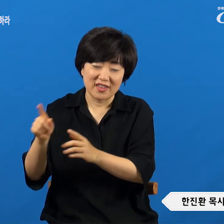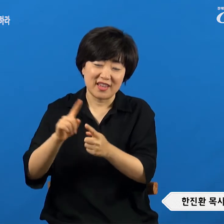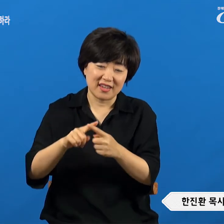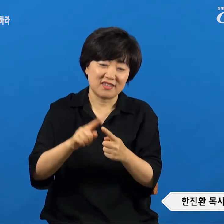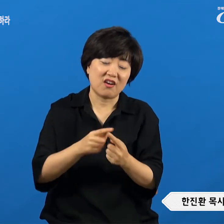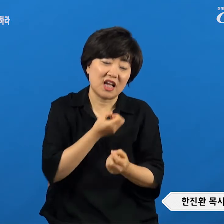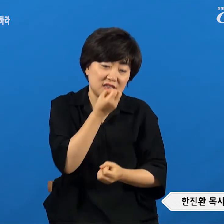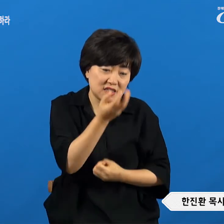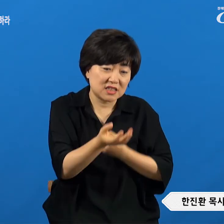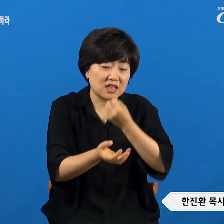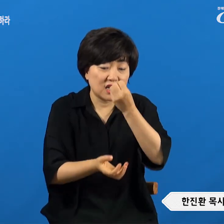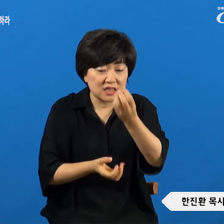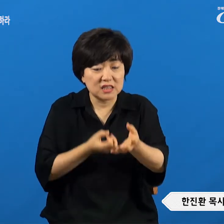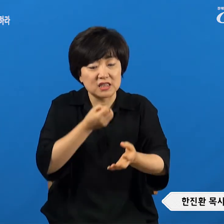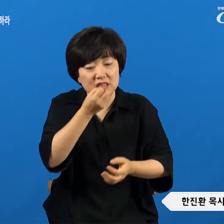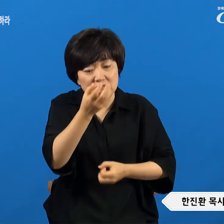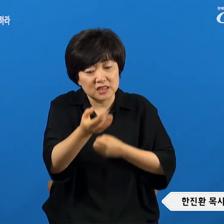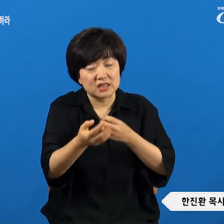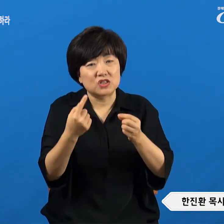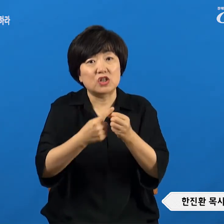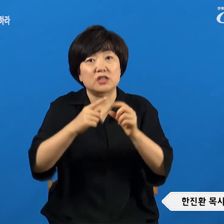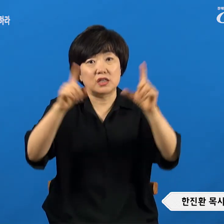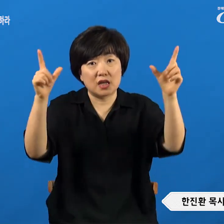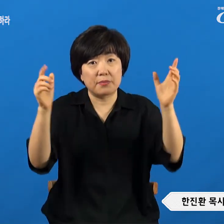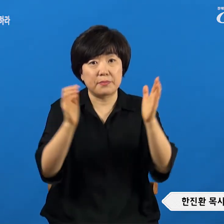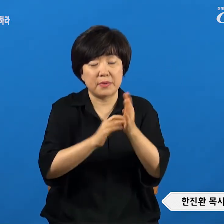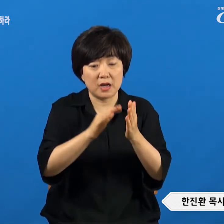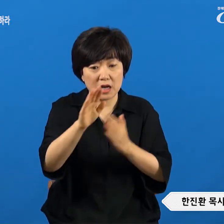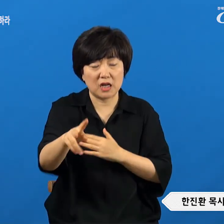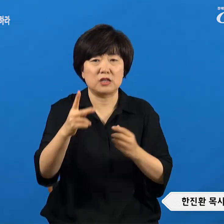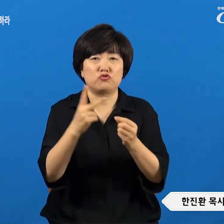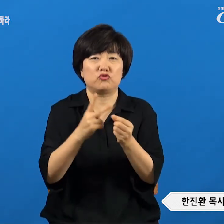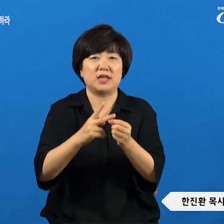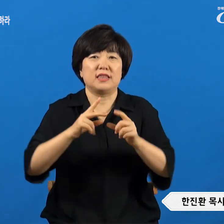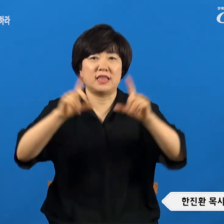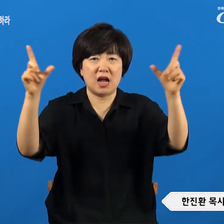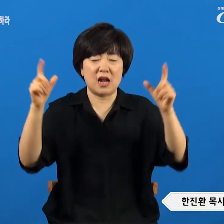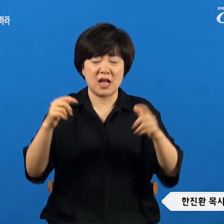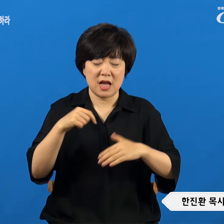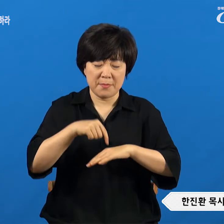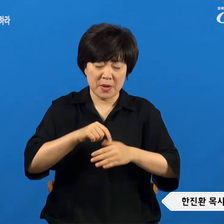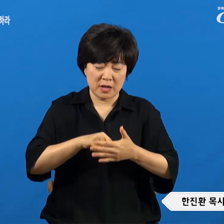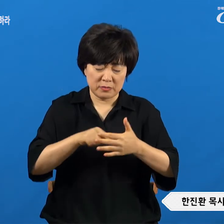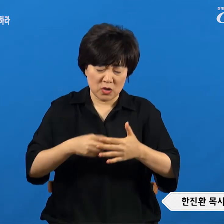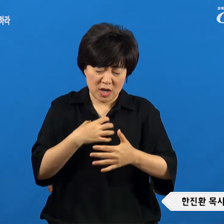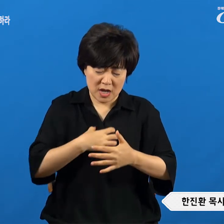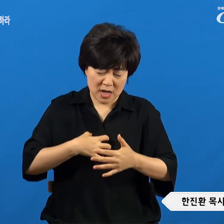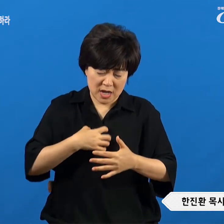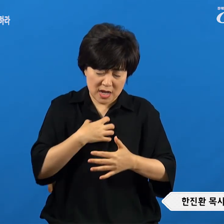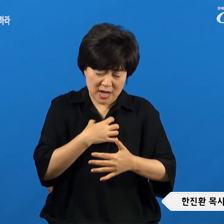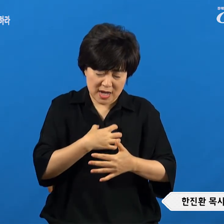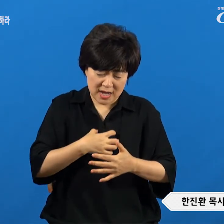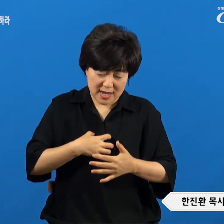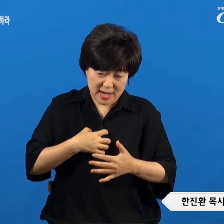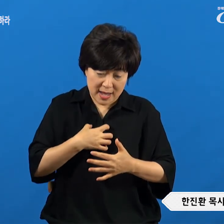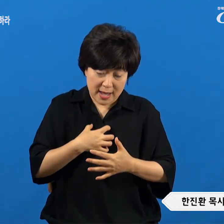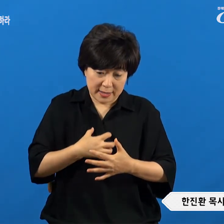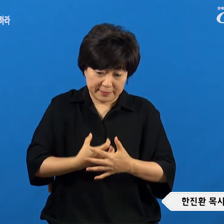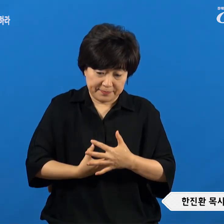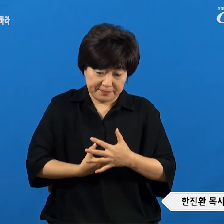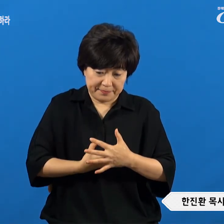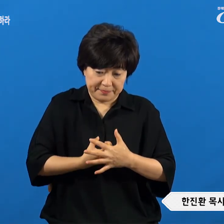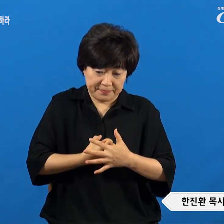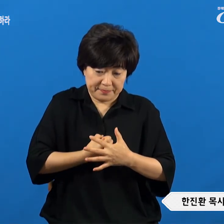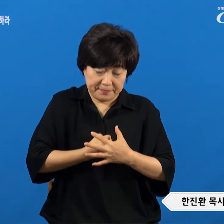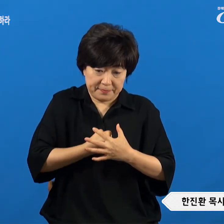그러니까 가슴에 가득한 그 고통이 튀어나오지 않을 수가 없습니다. 그런데 여러분, 저는 아들이 죽은